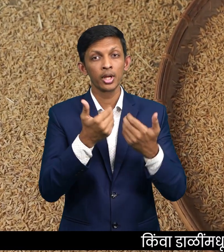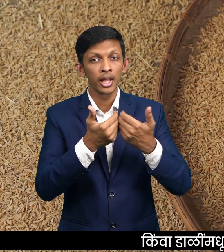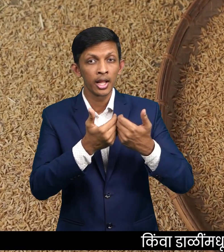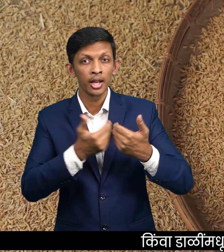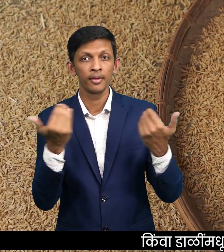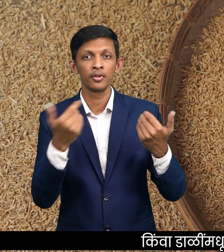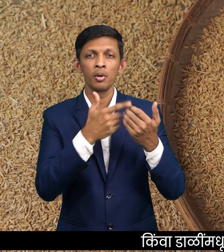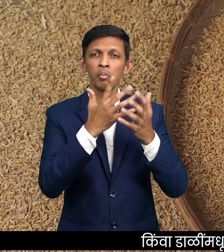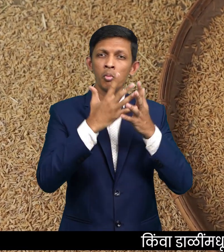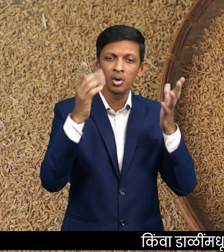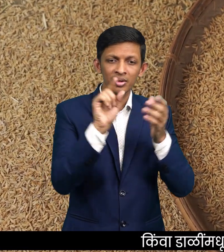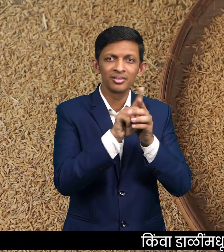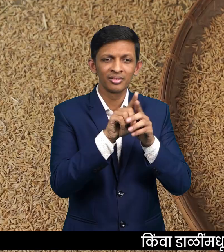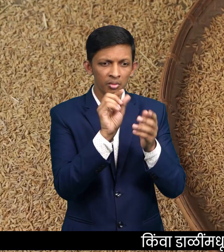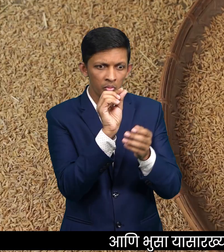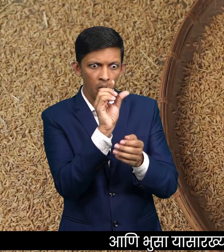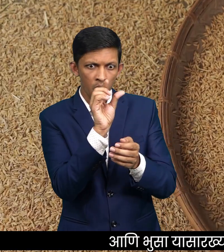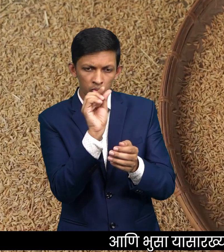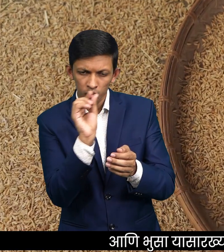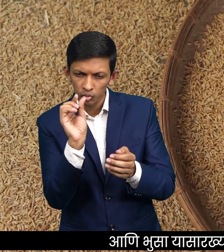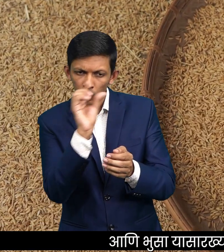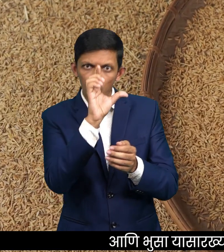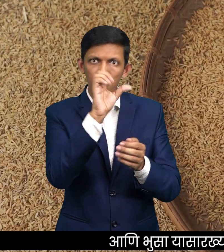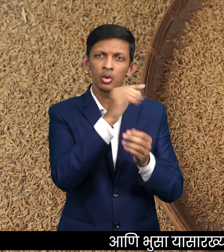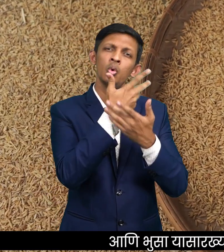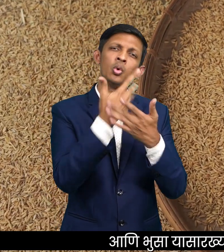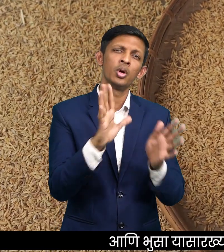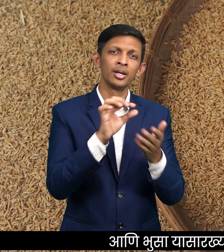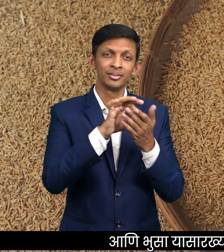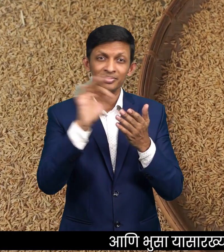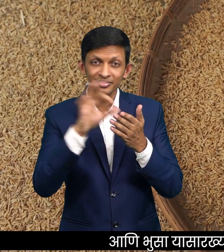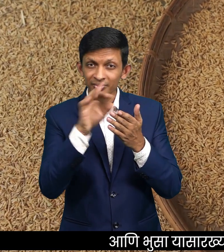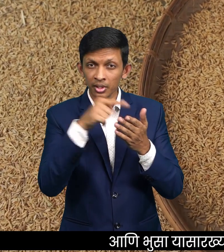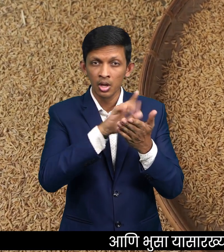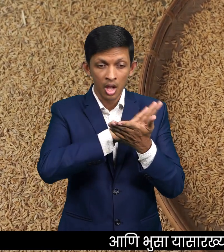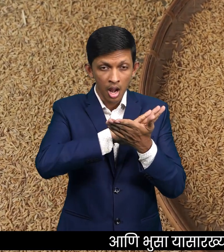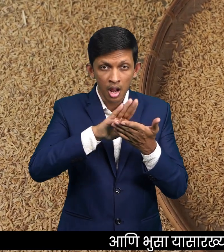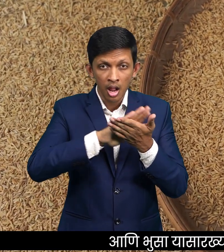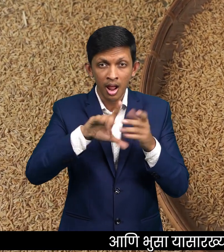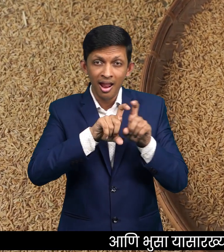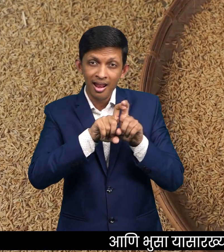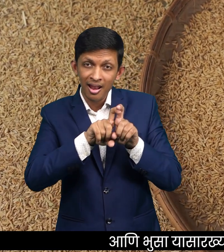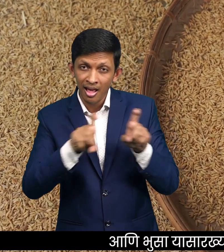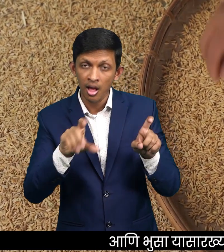किंवा डाळीमधून मातीचे तुकडे, दगड आणि भुसा यांसारख्या थोड्या मोठ्या आकाराच्या